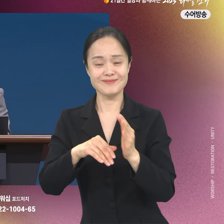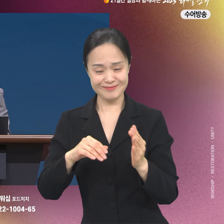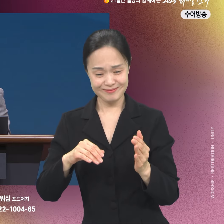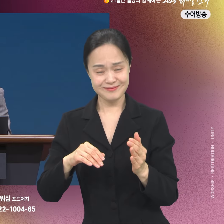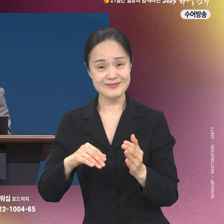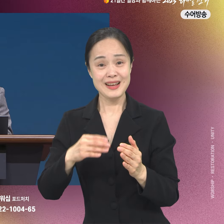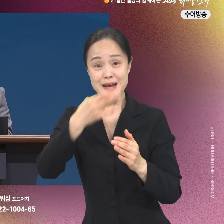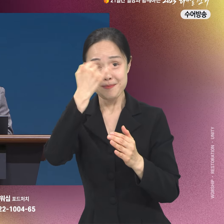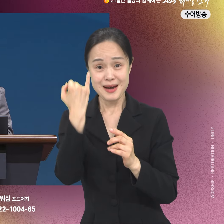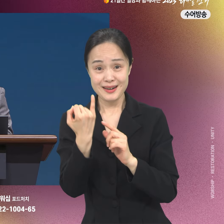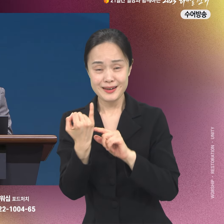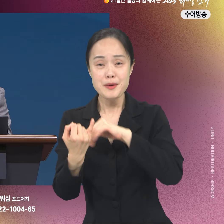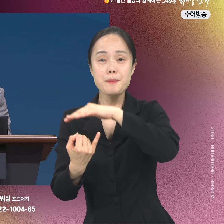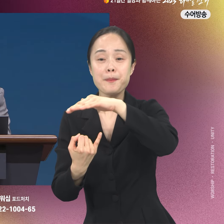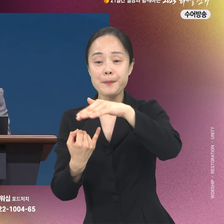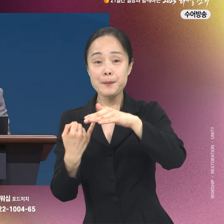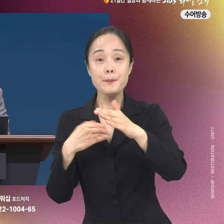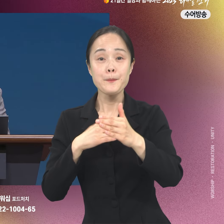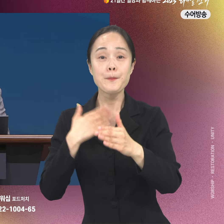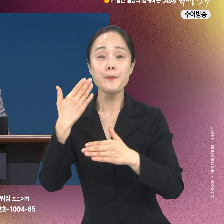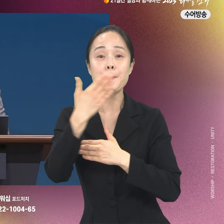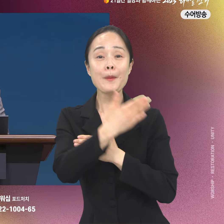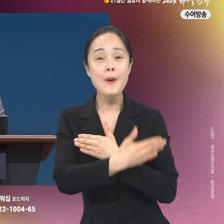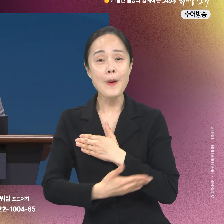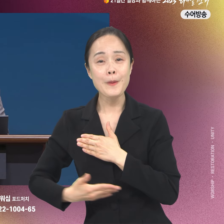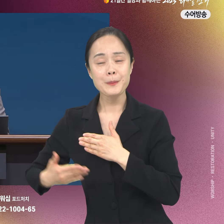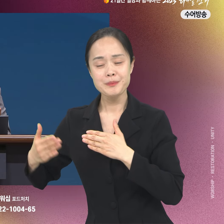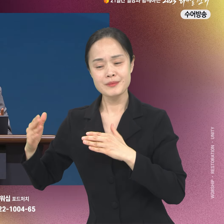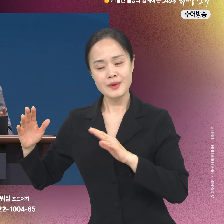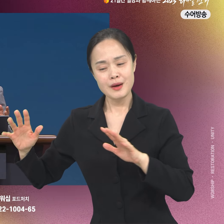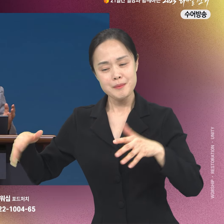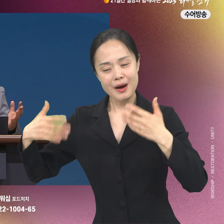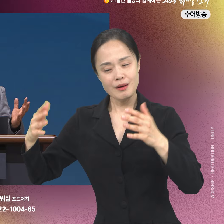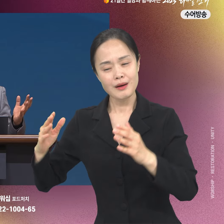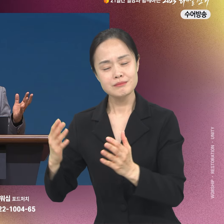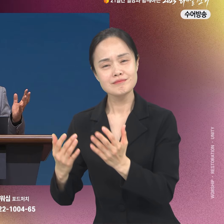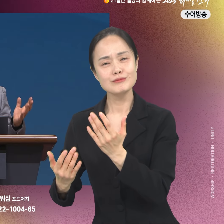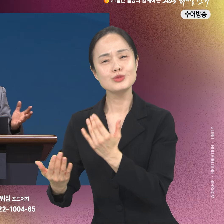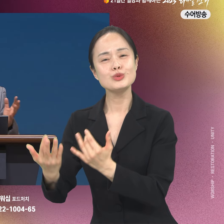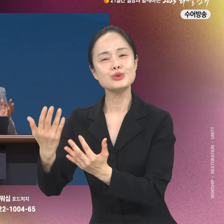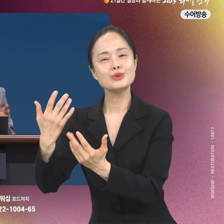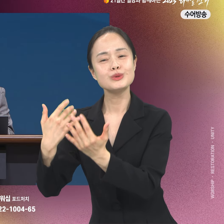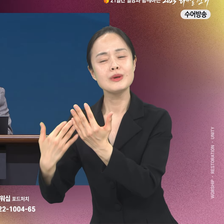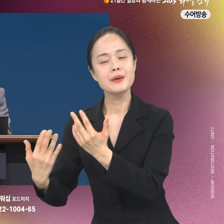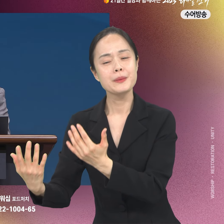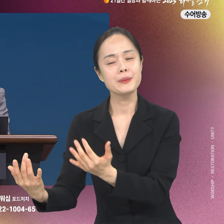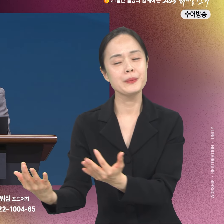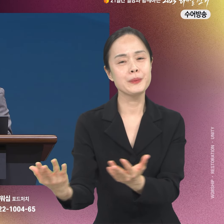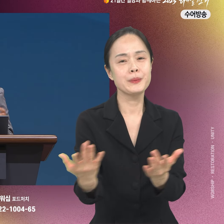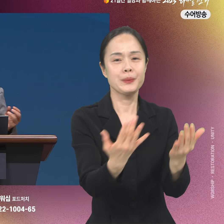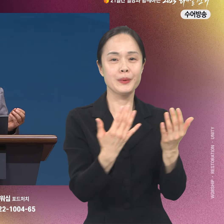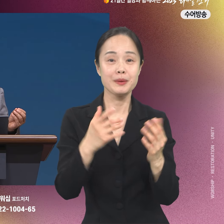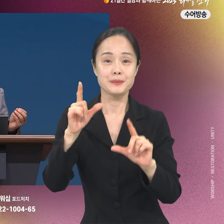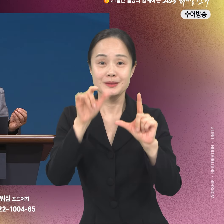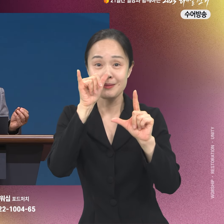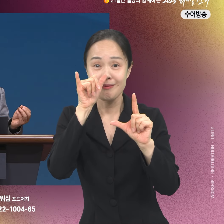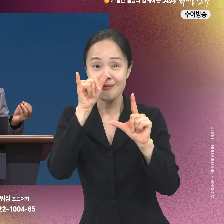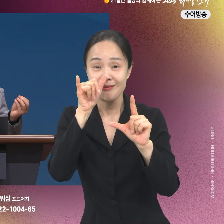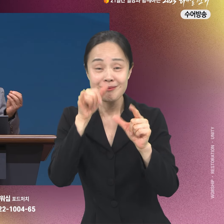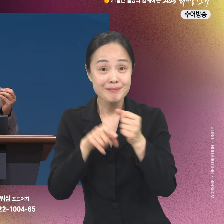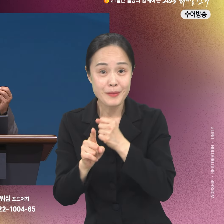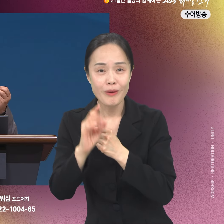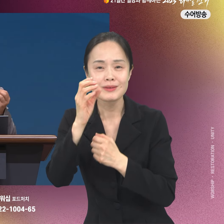3번 부인하고 도망갈 때도 그 불티가 베드로를 따라갑니다. 예수님이 겟세마네 동산에서 기도하러 가실